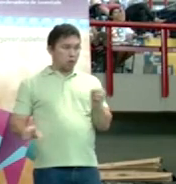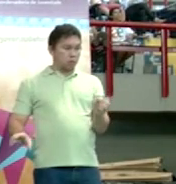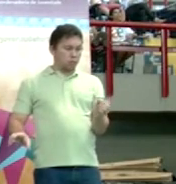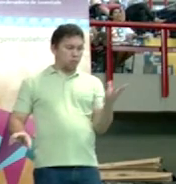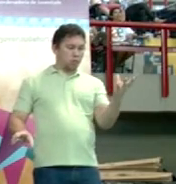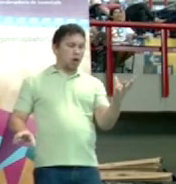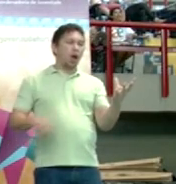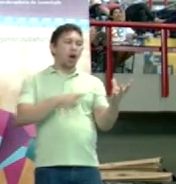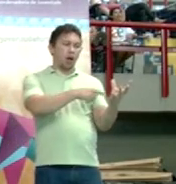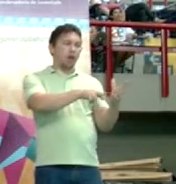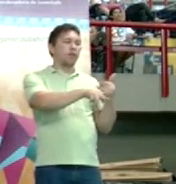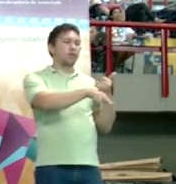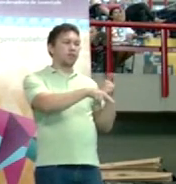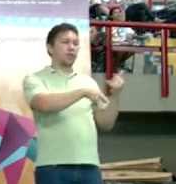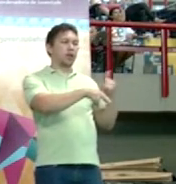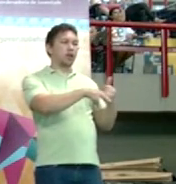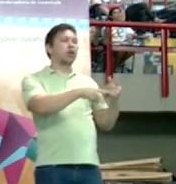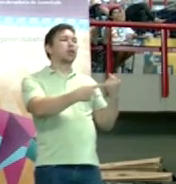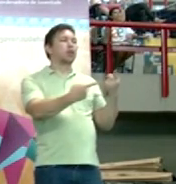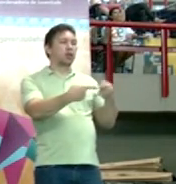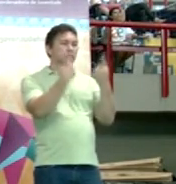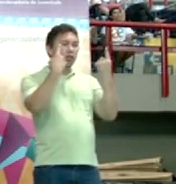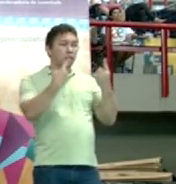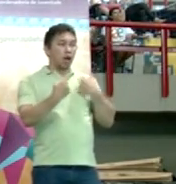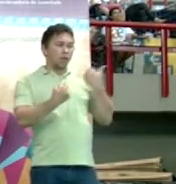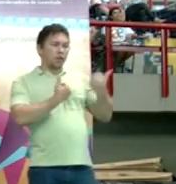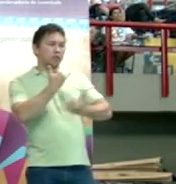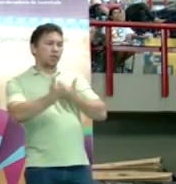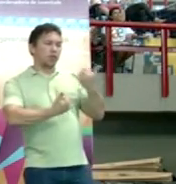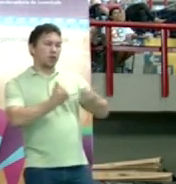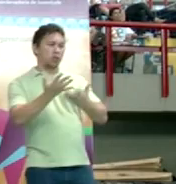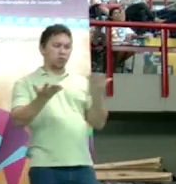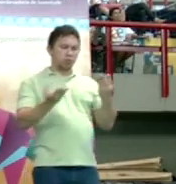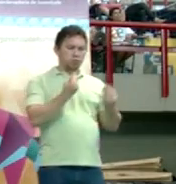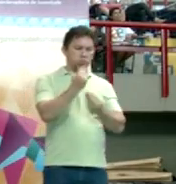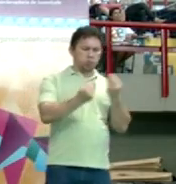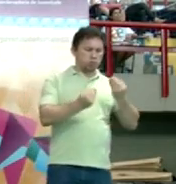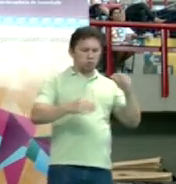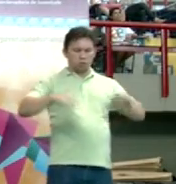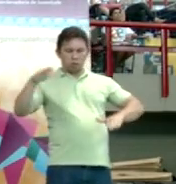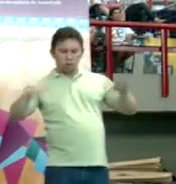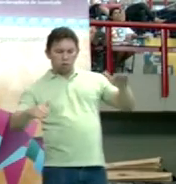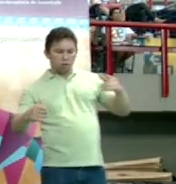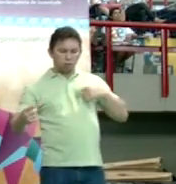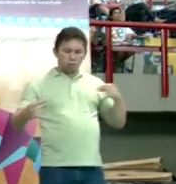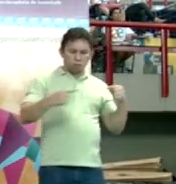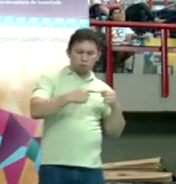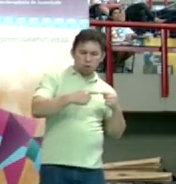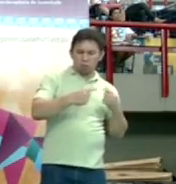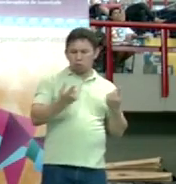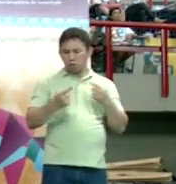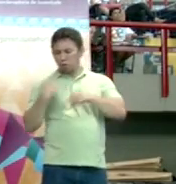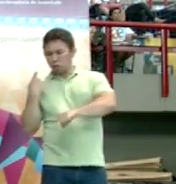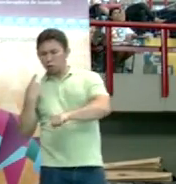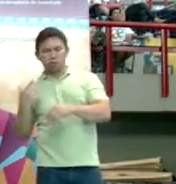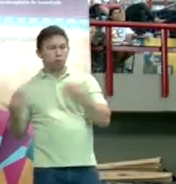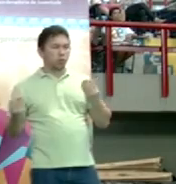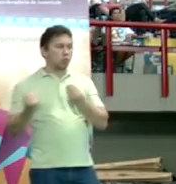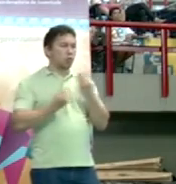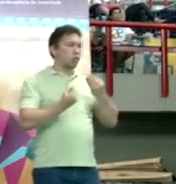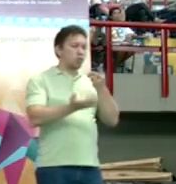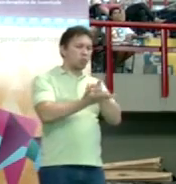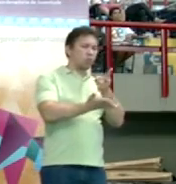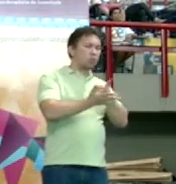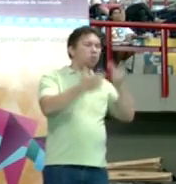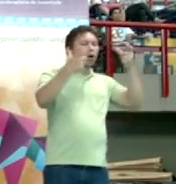mesma resistência. Aí você faz um jogo. O que varia com o que e o que fica constante. Onde é que a gente vai ver